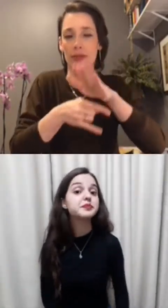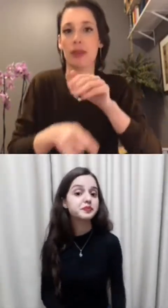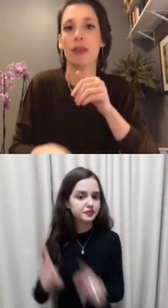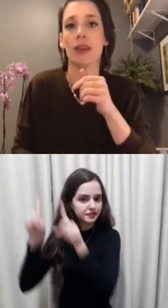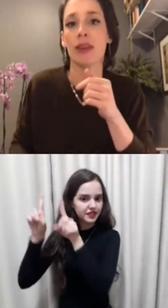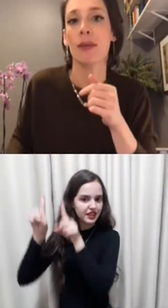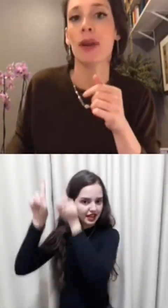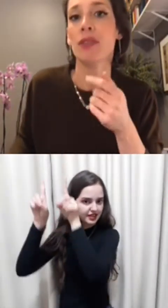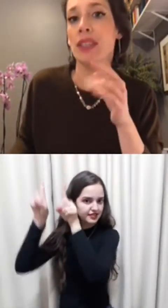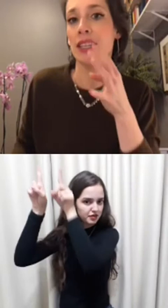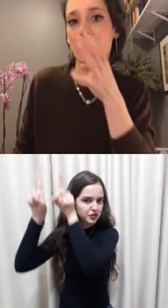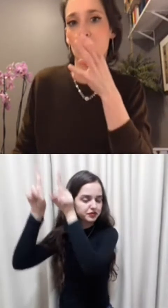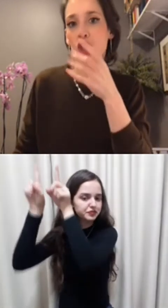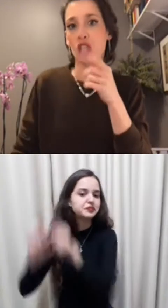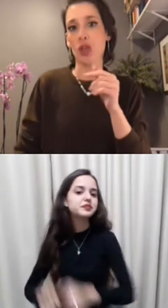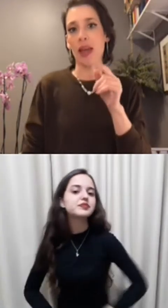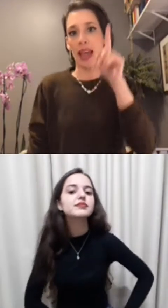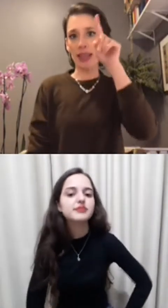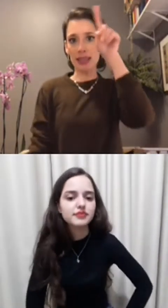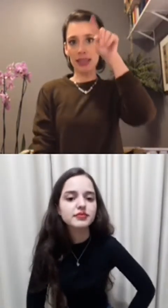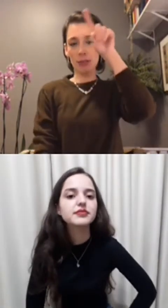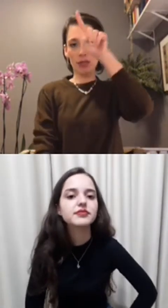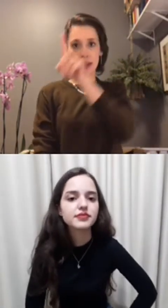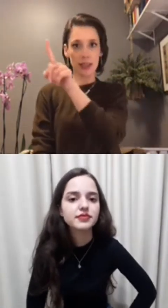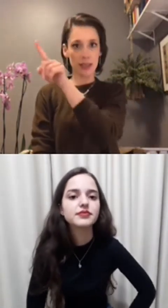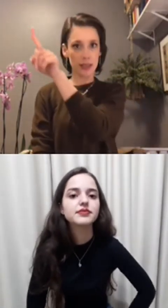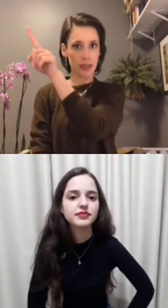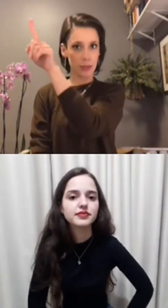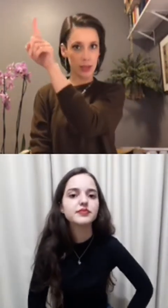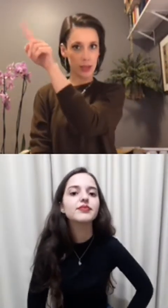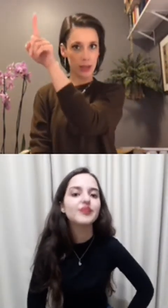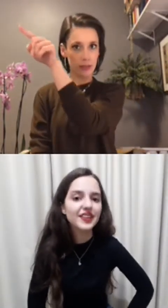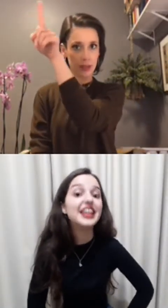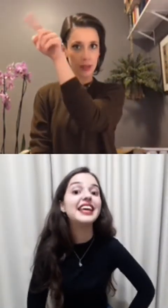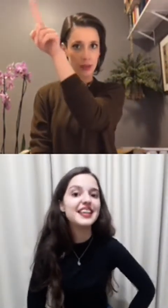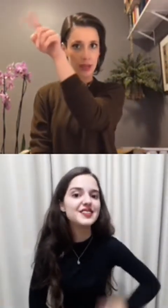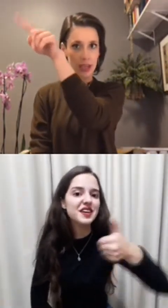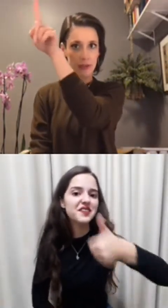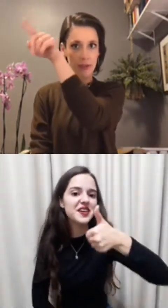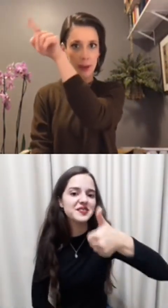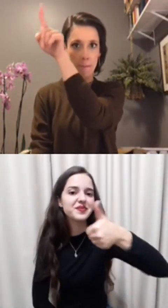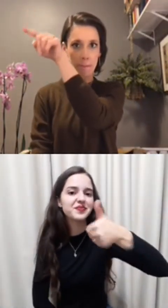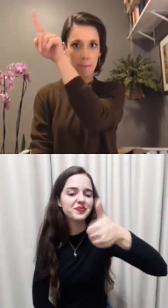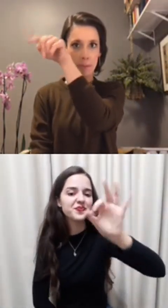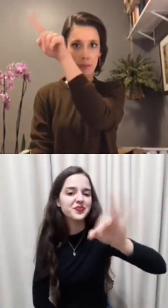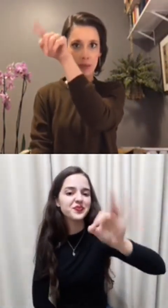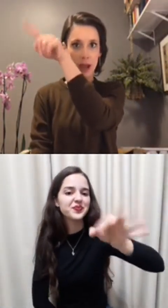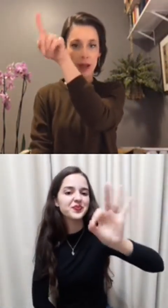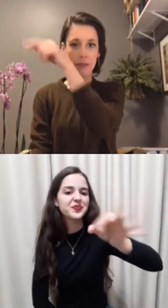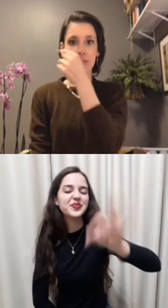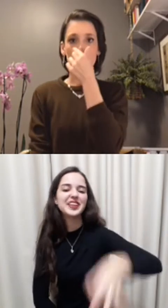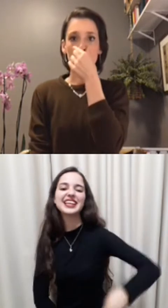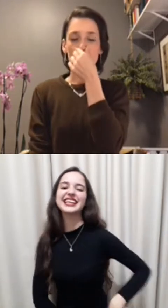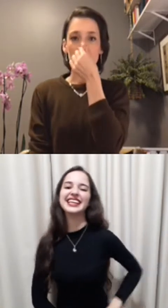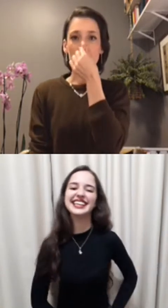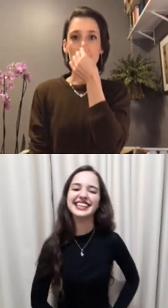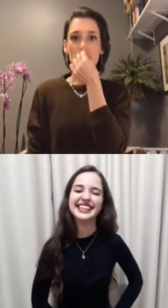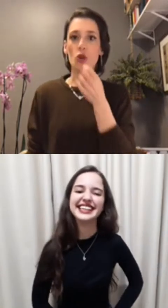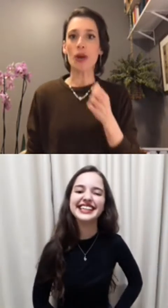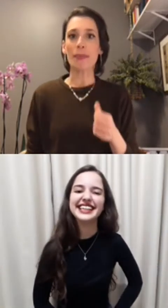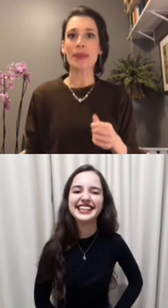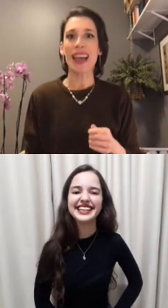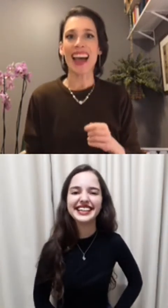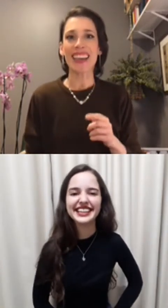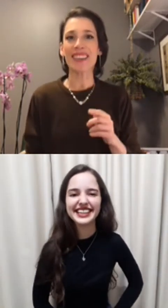live. Para Ali em vocês cima. viram. É ali em cima, aqui em cima, né? Vocês Isso aí conseguem ver, mesmo. tá? Libras